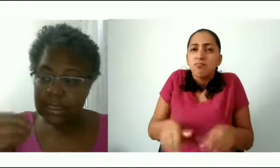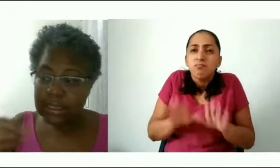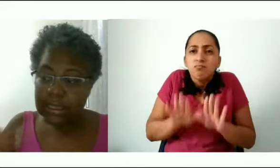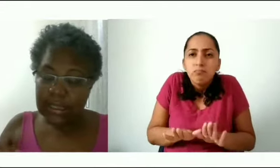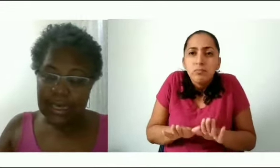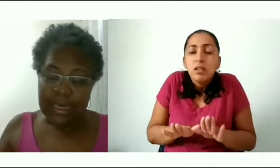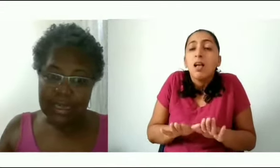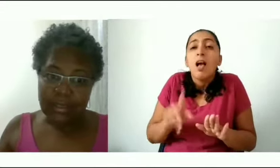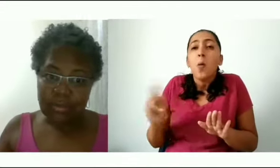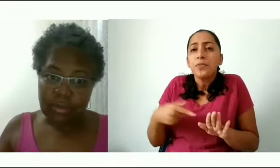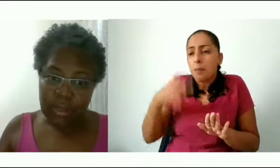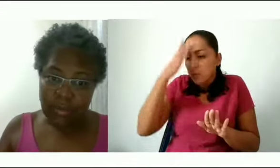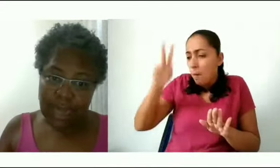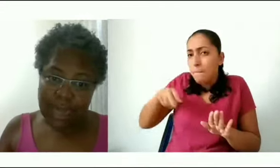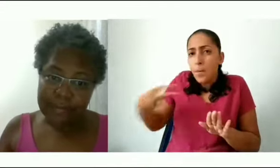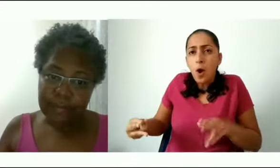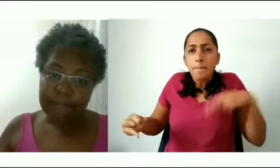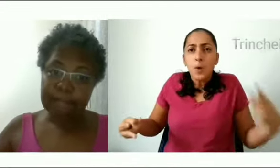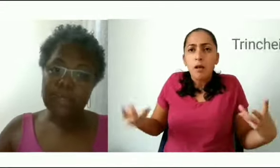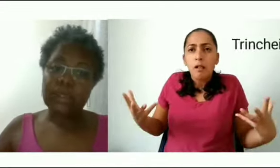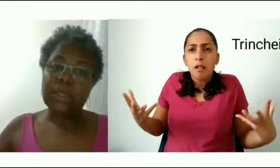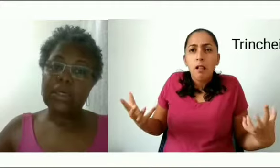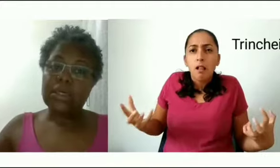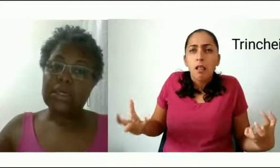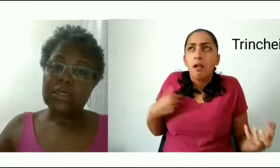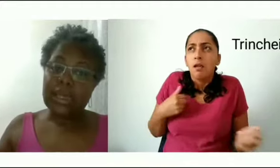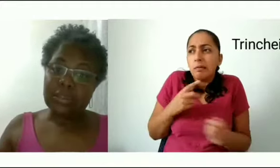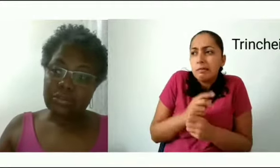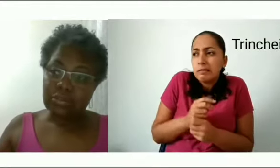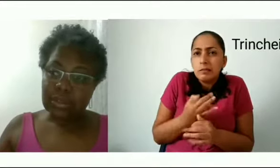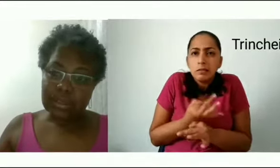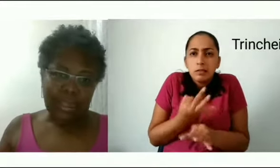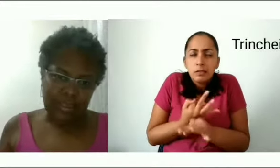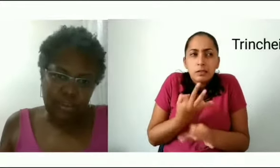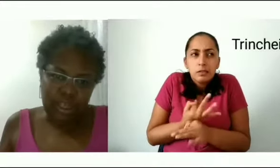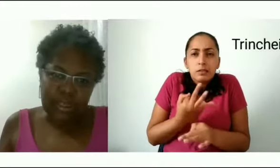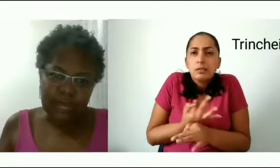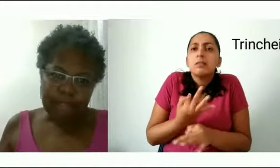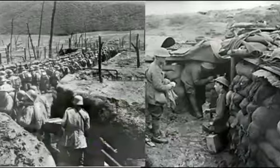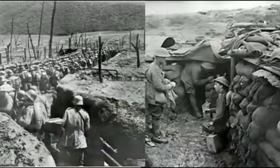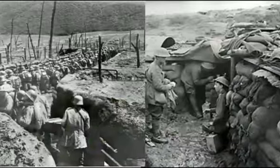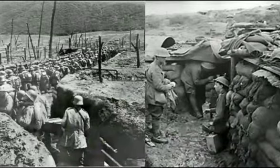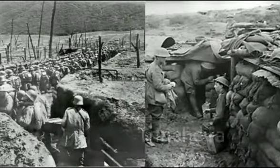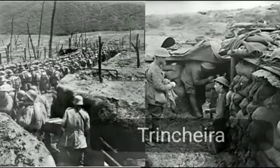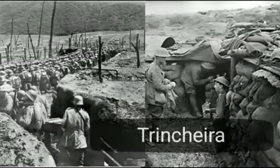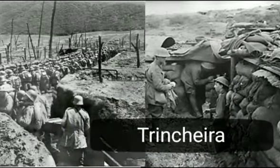né, se degradando do teu lado, né, dentro da trincheira.